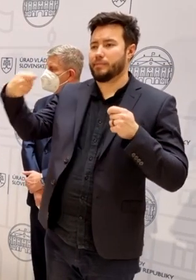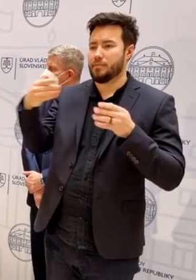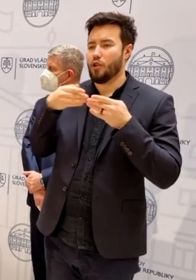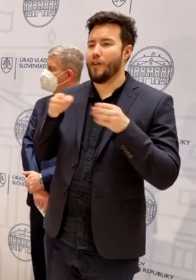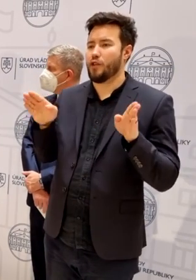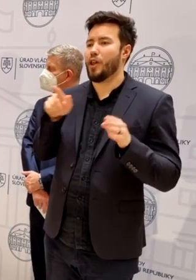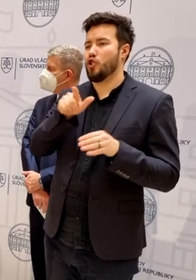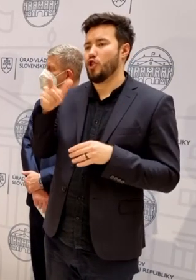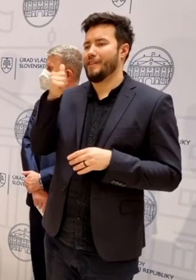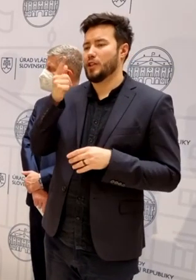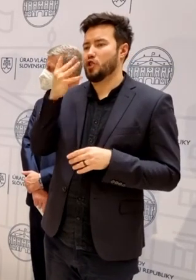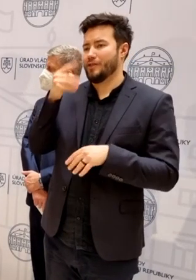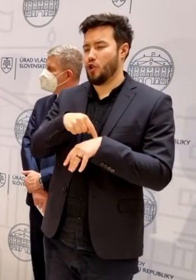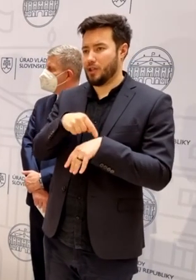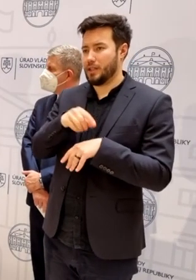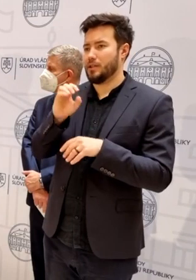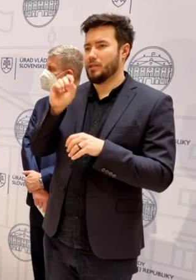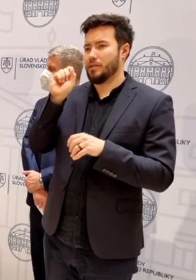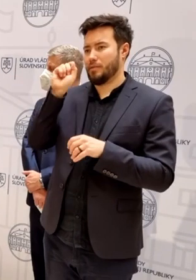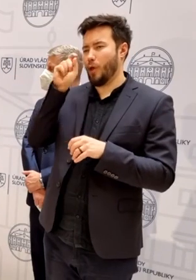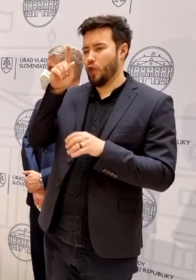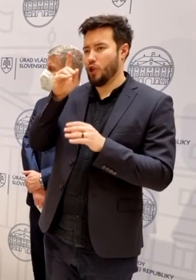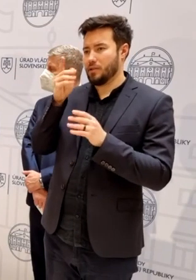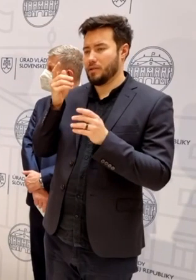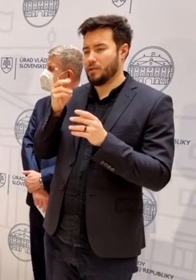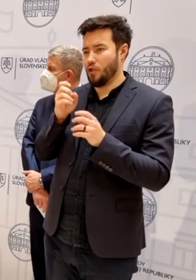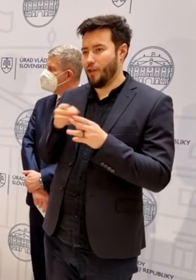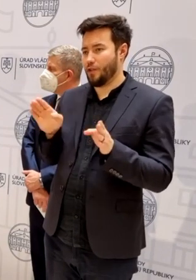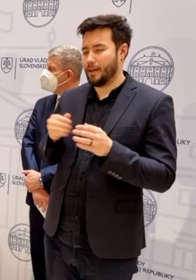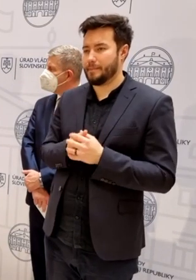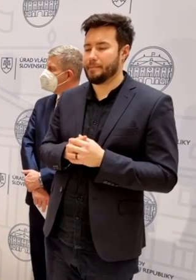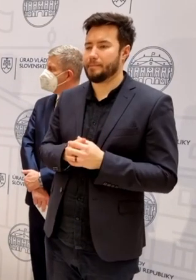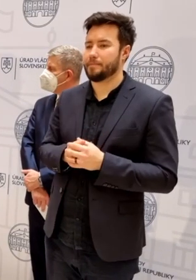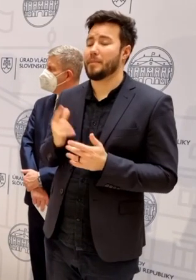Od 15. februára nahradili alebo teda